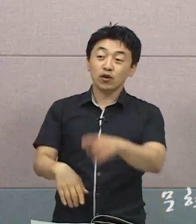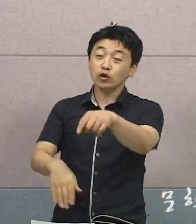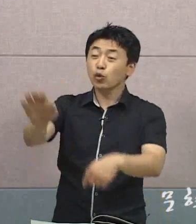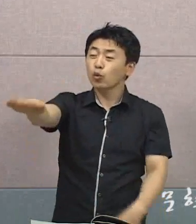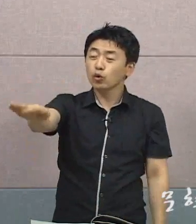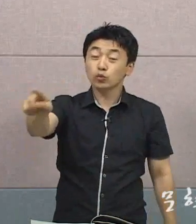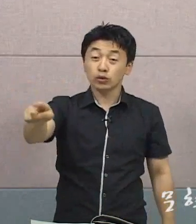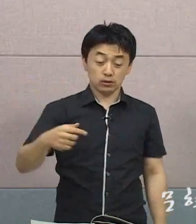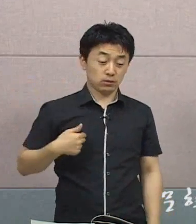거기 둬.